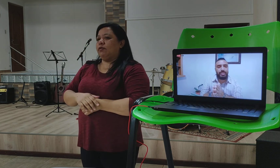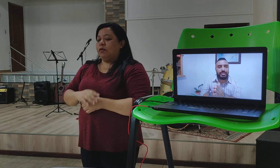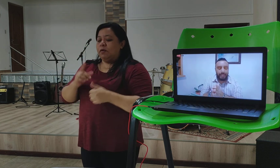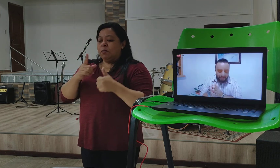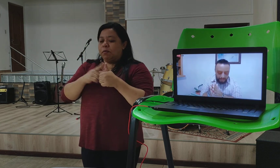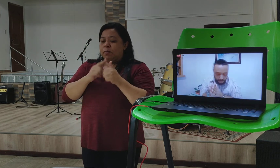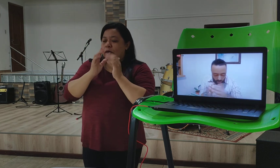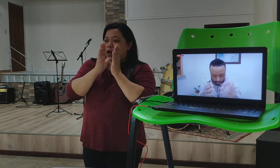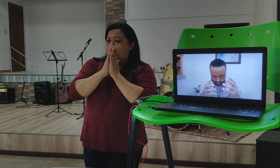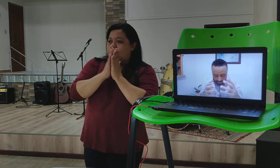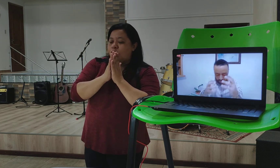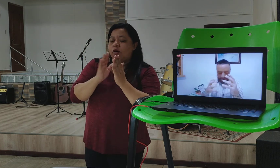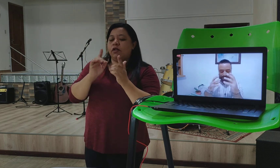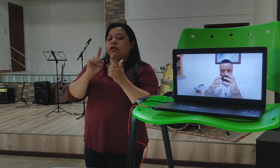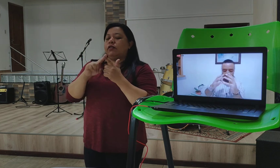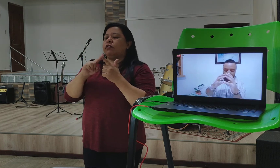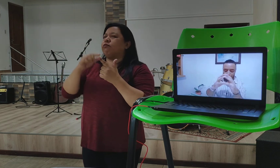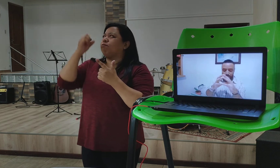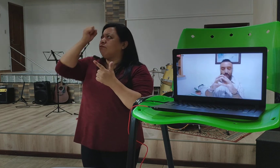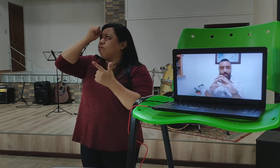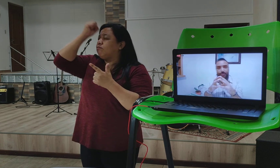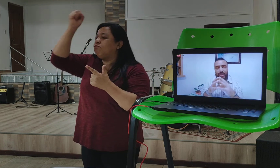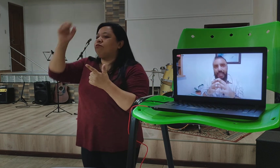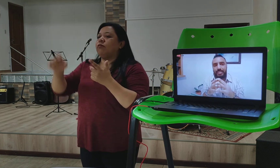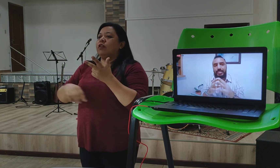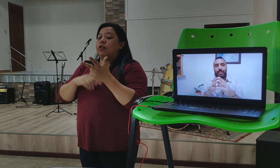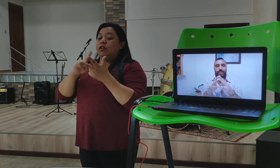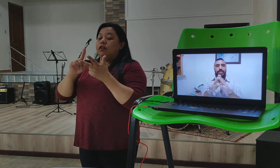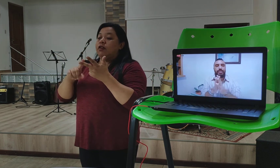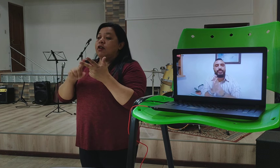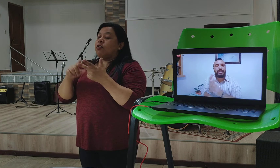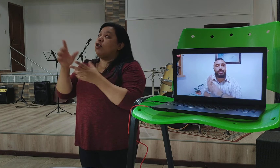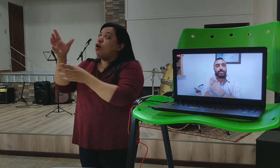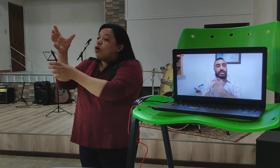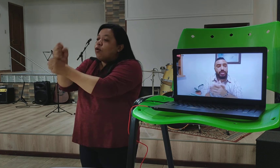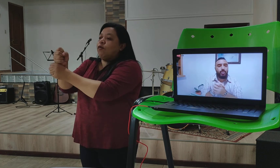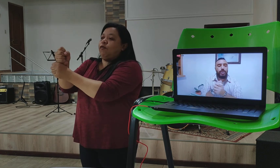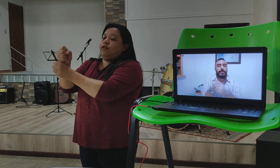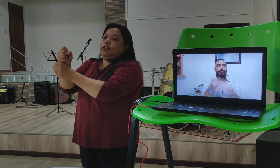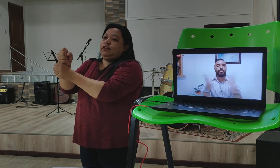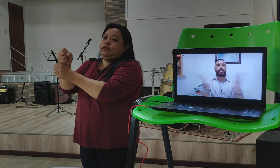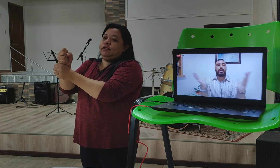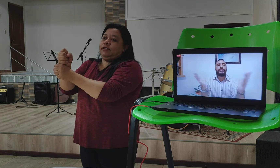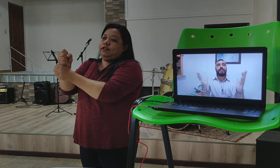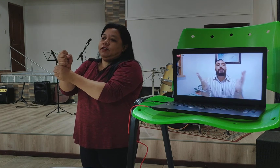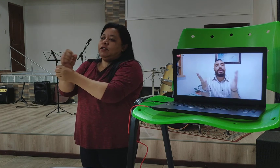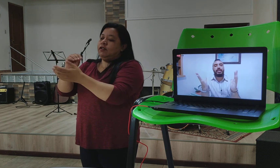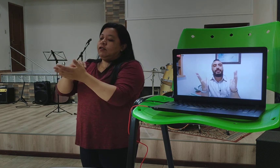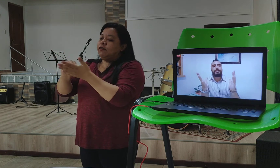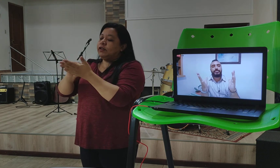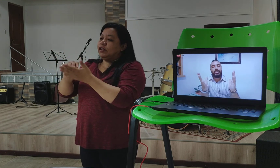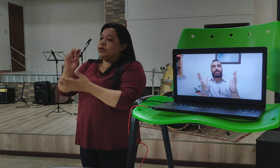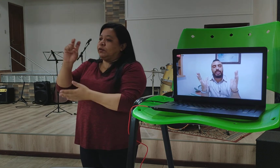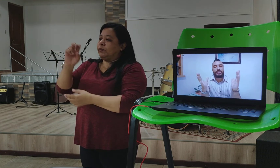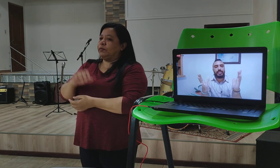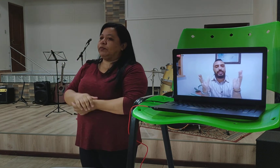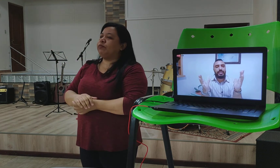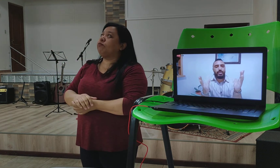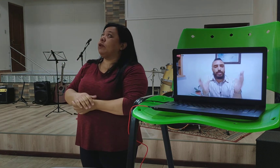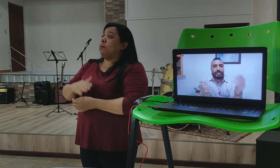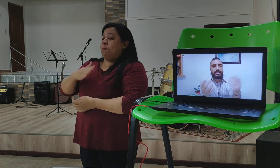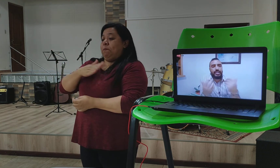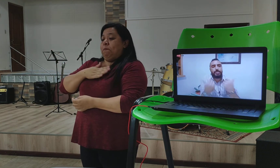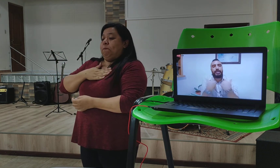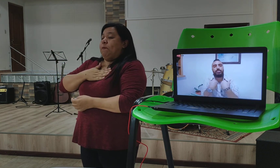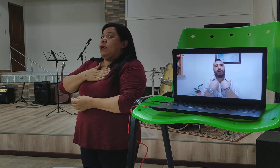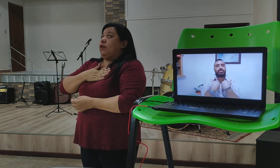momentos de tristeza, com o seu coração cheio de confiança. Olha o que ele diz no versículo 5: no tocante a mim, ou seja,